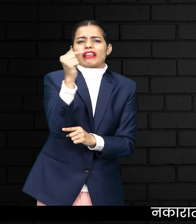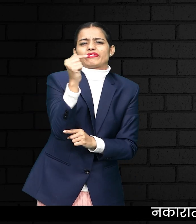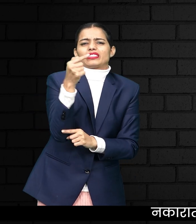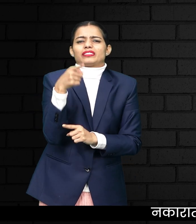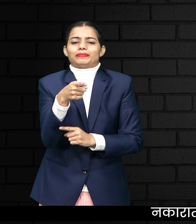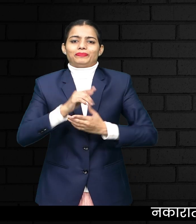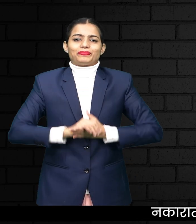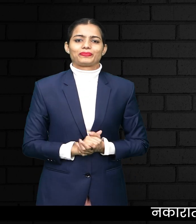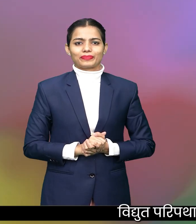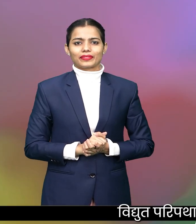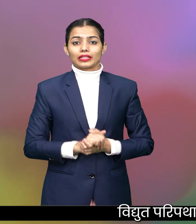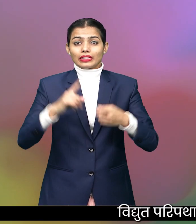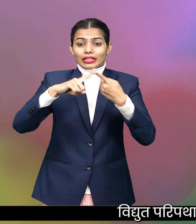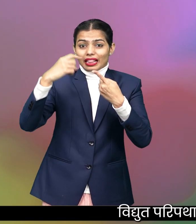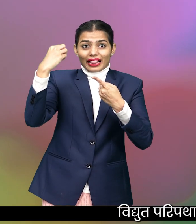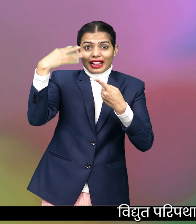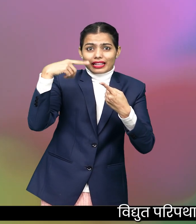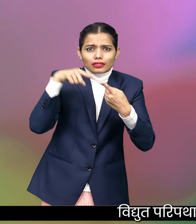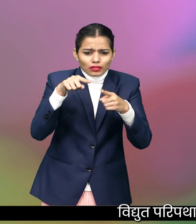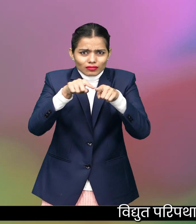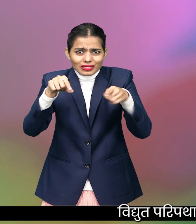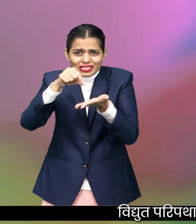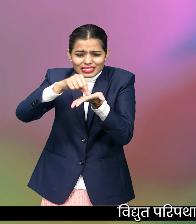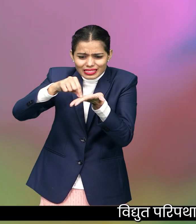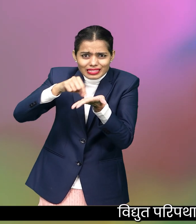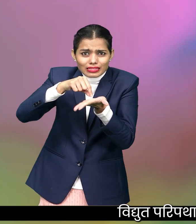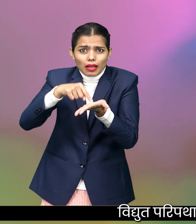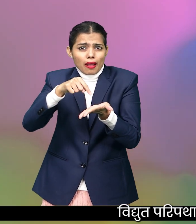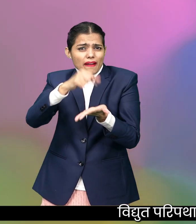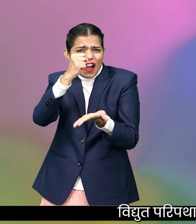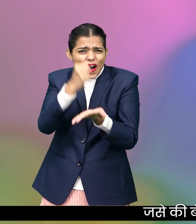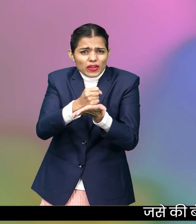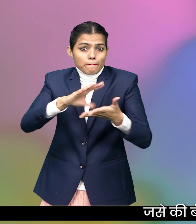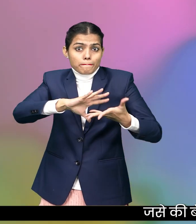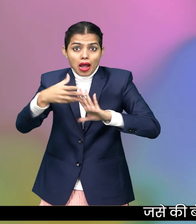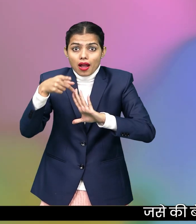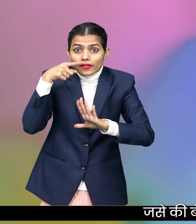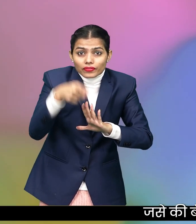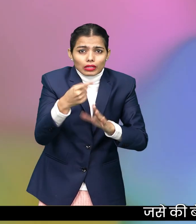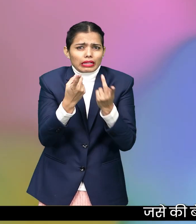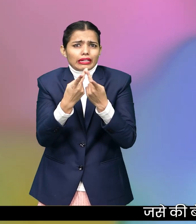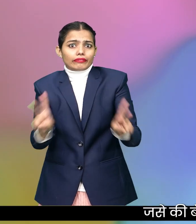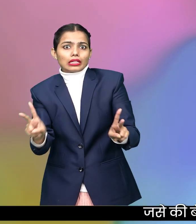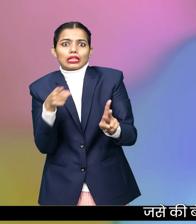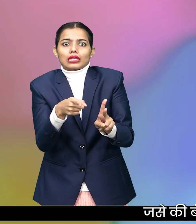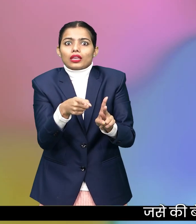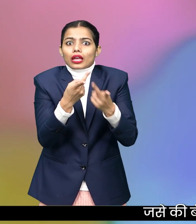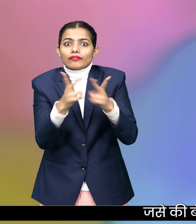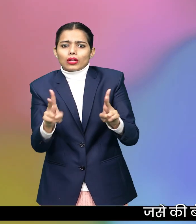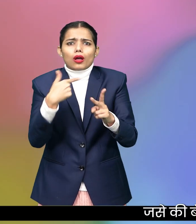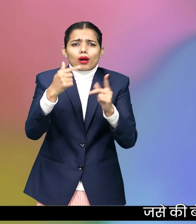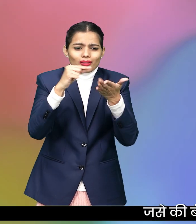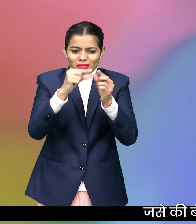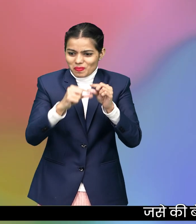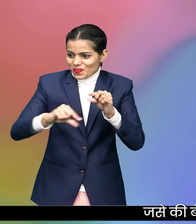विद्युत परिपथामध्ये विविध घटक असतात. जसे की बॅटरी, स्विच आणि बल्ब.